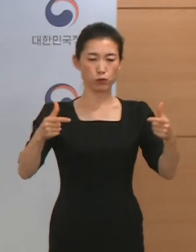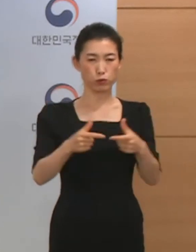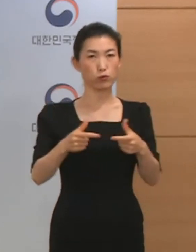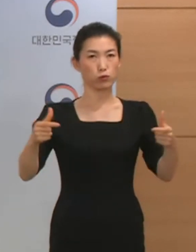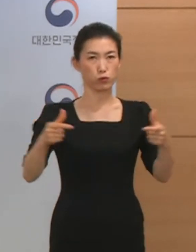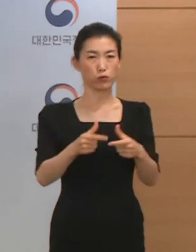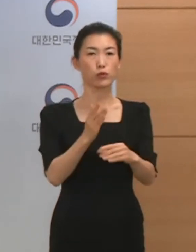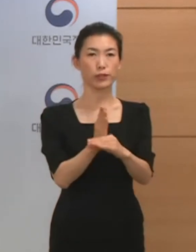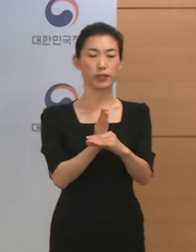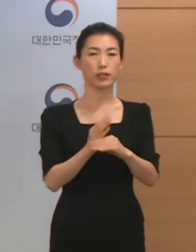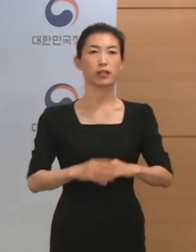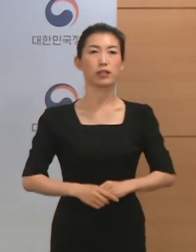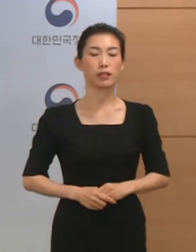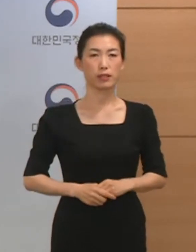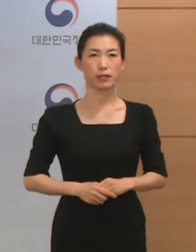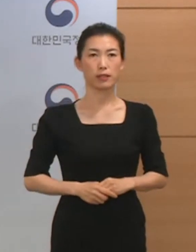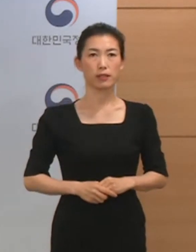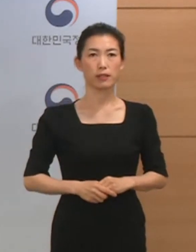있는 상황입니다.